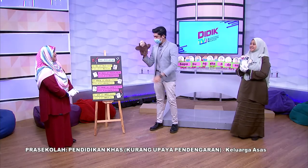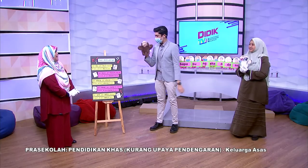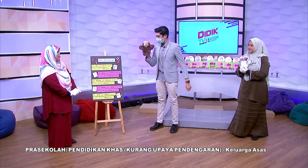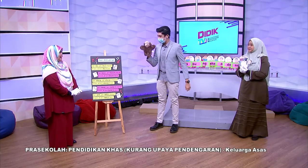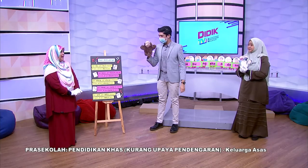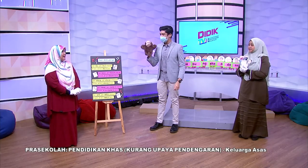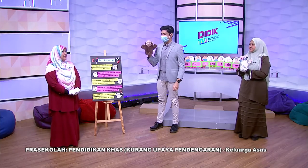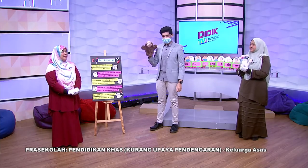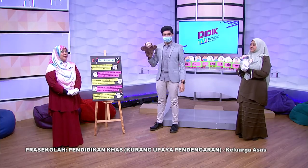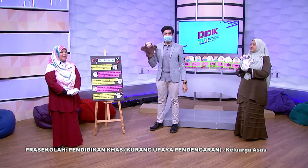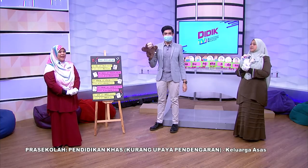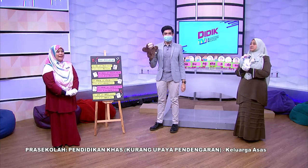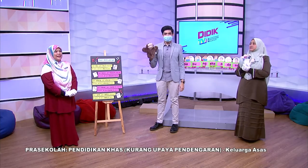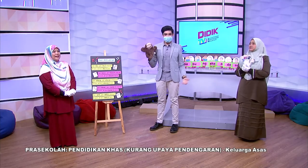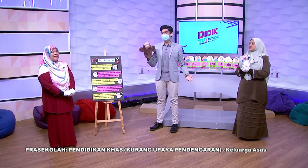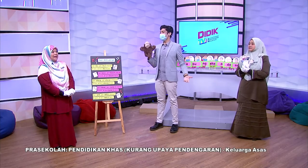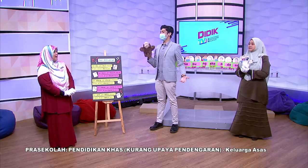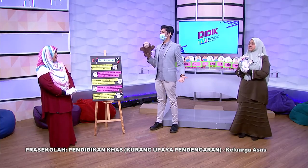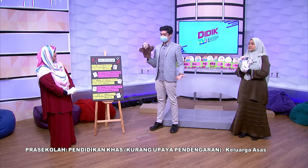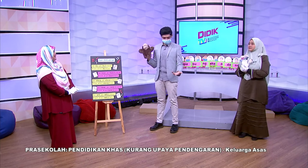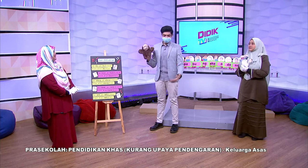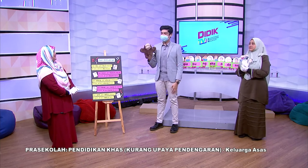boleh Boleh silahkan cek